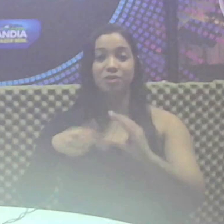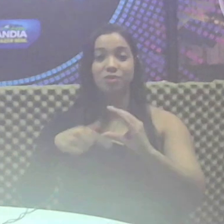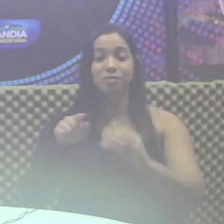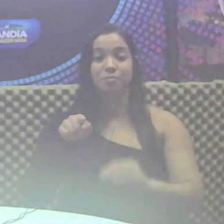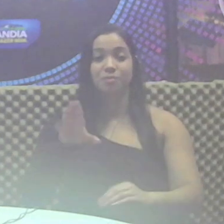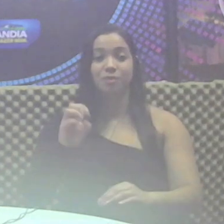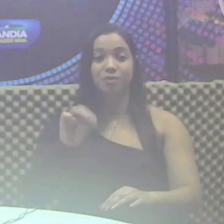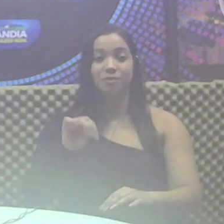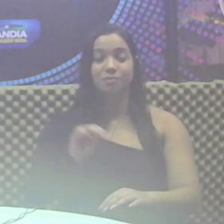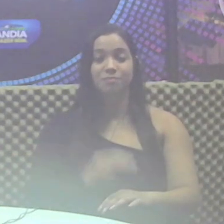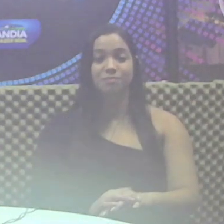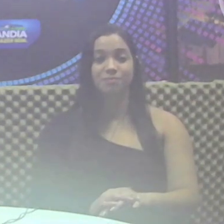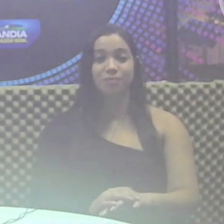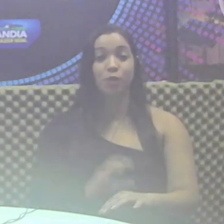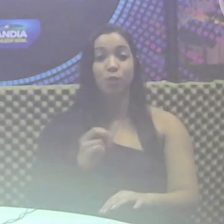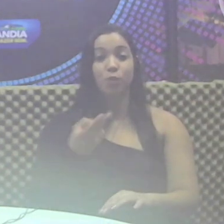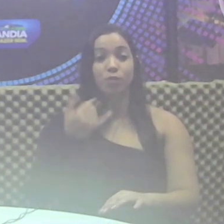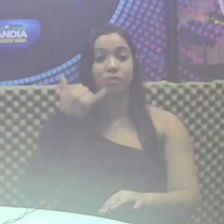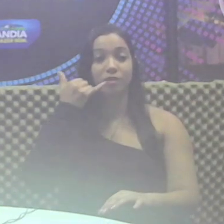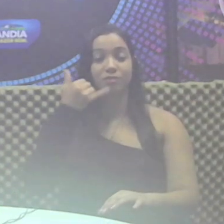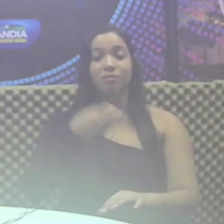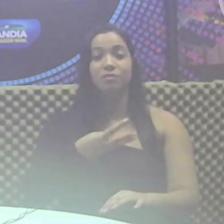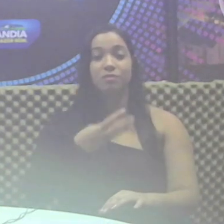processoseletivo@comap.gmail.com, ou via telefone pelo